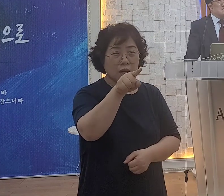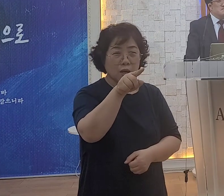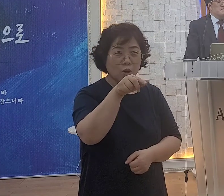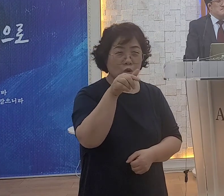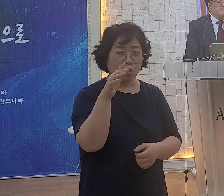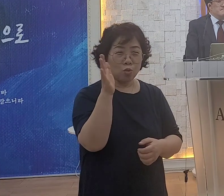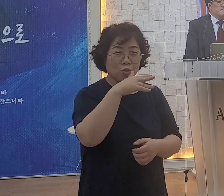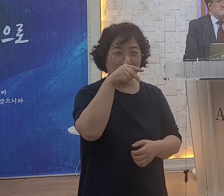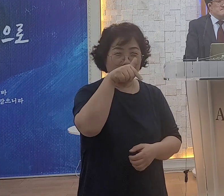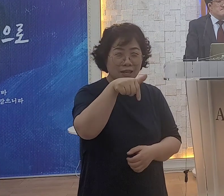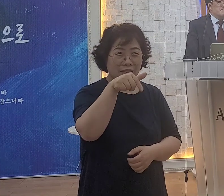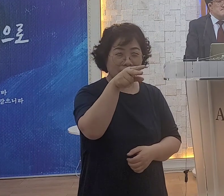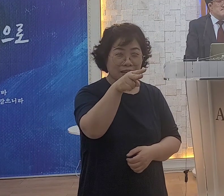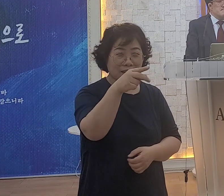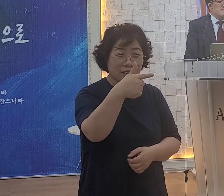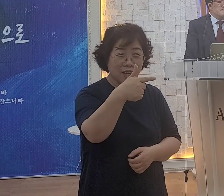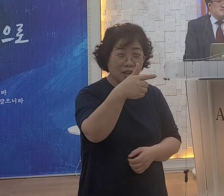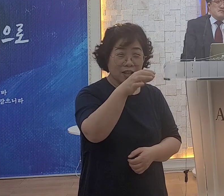붙들어 주신